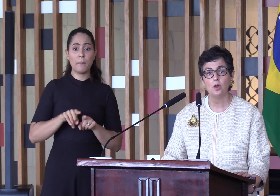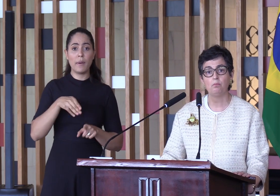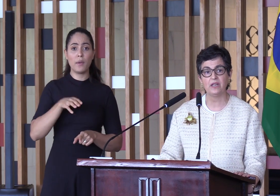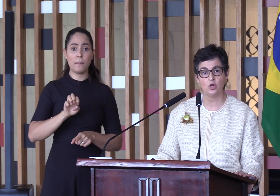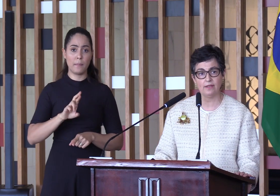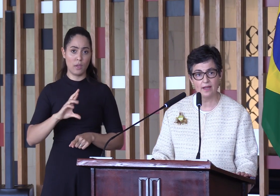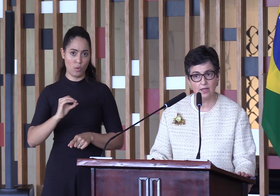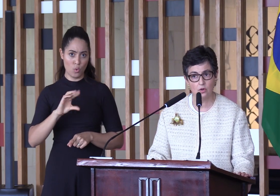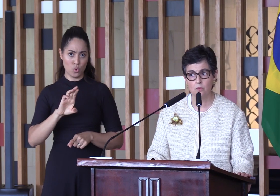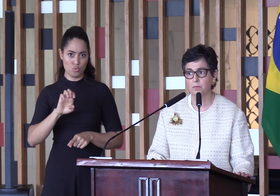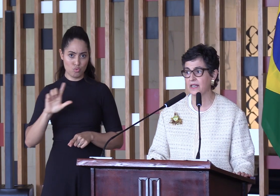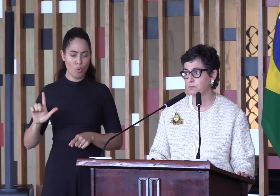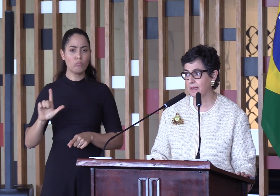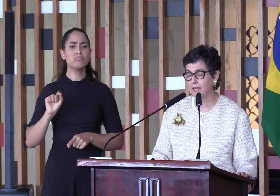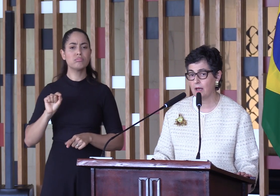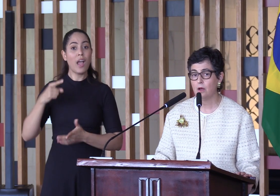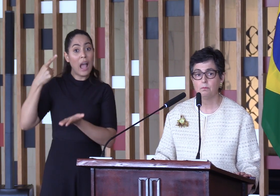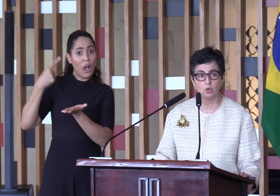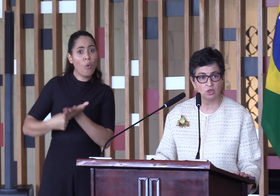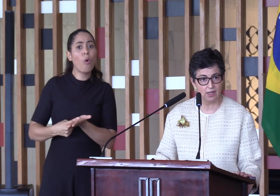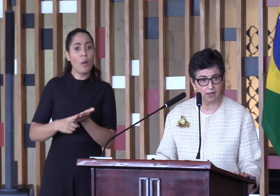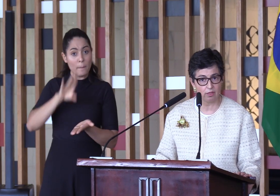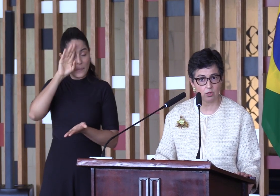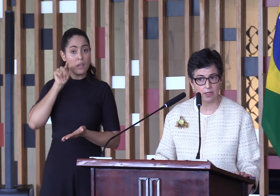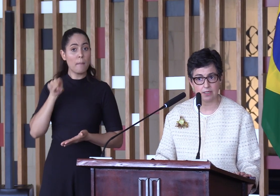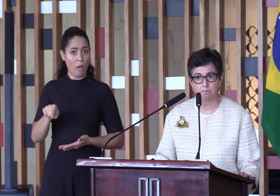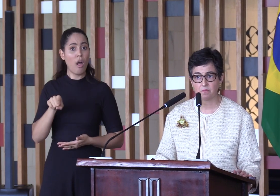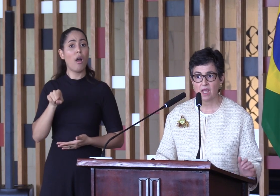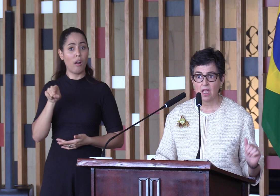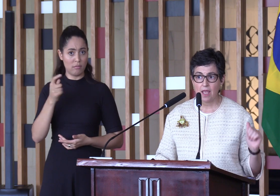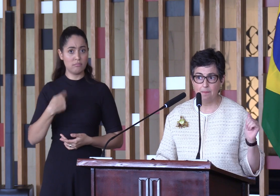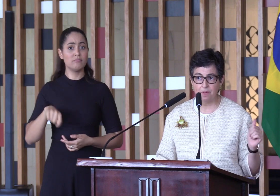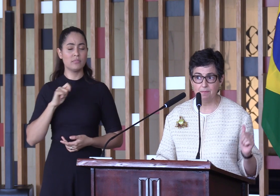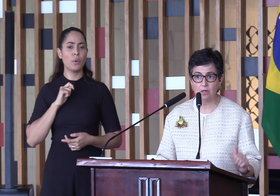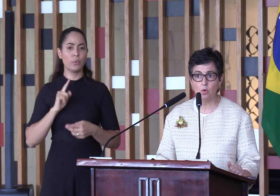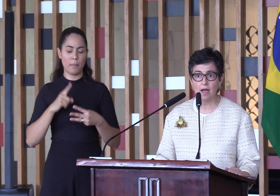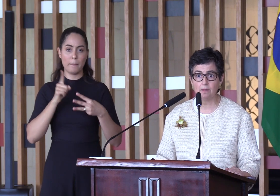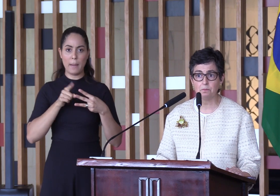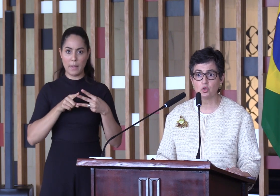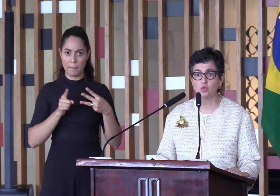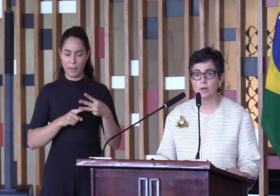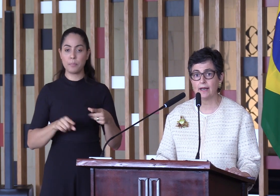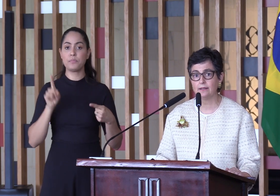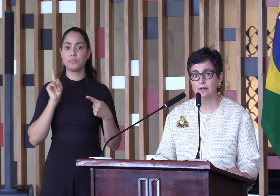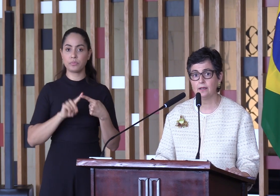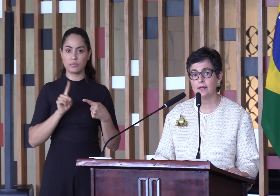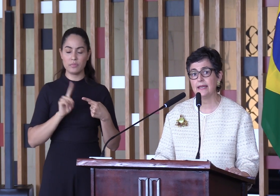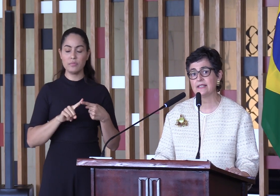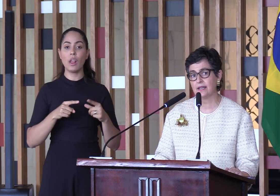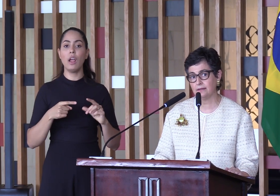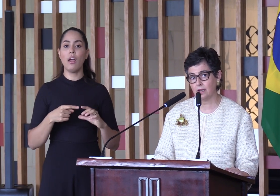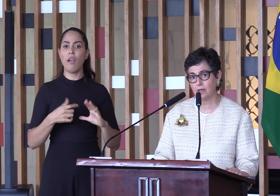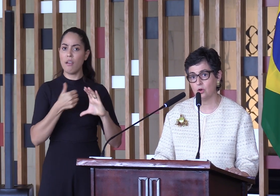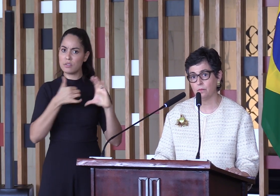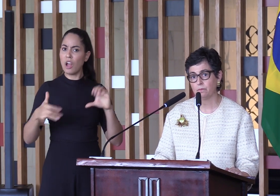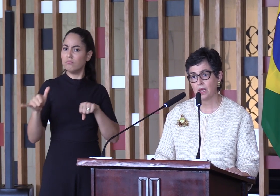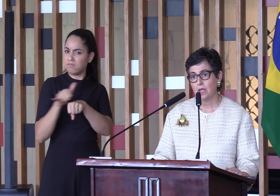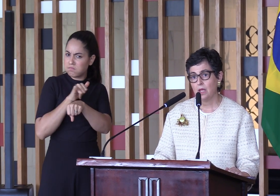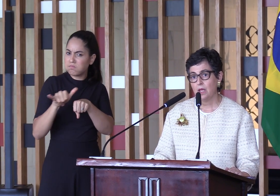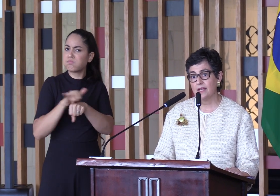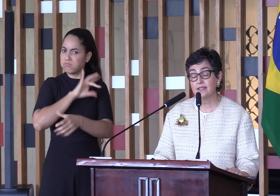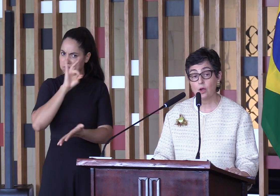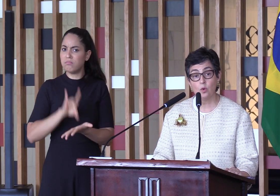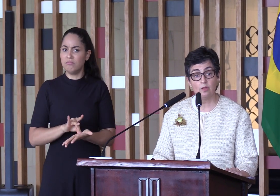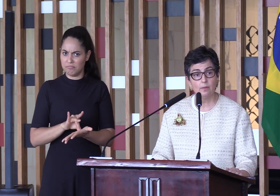acordo prioritario para a España por três razões. Em primeiro lugar, por seu carácter estratégico.